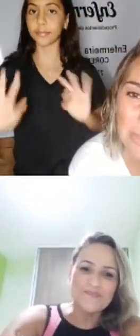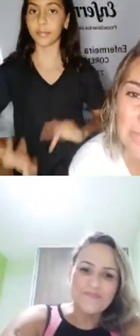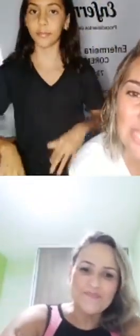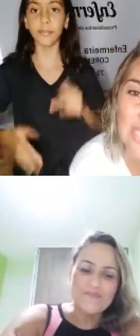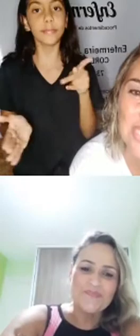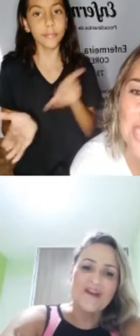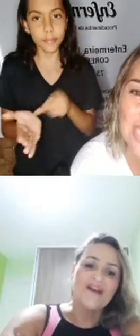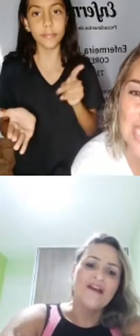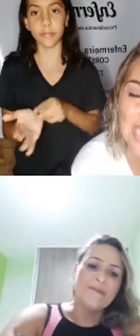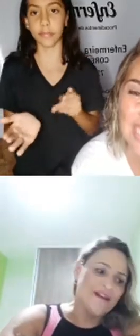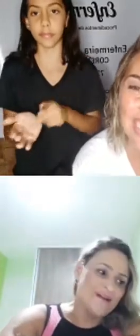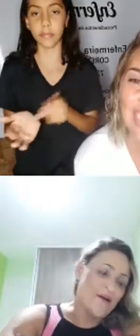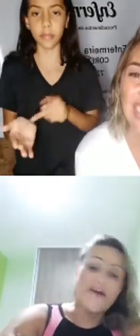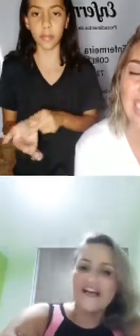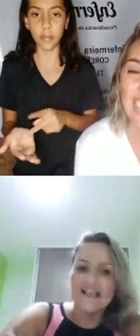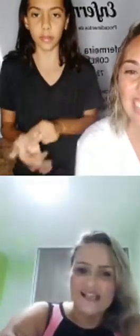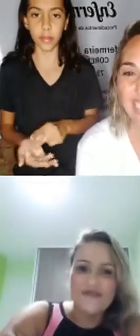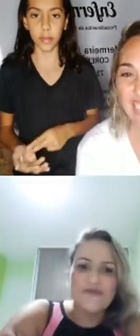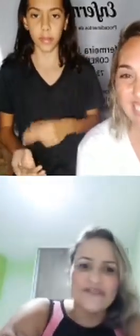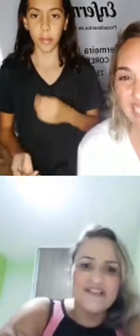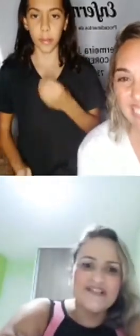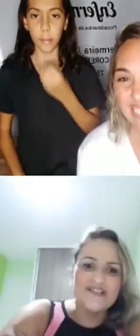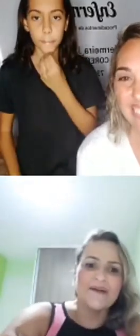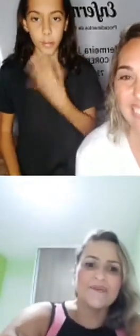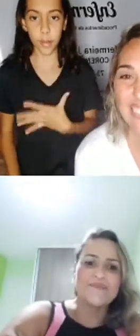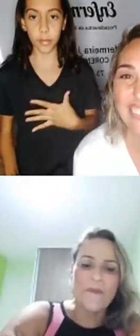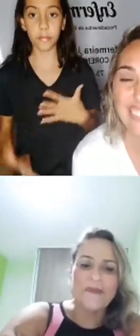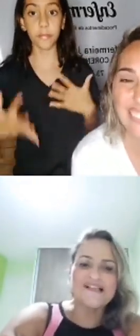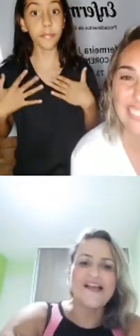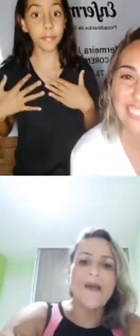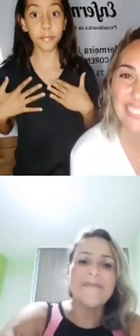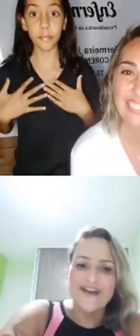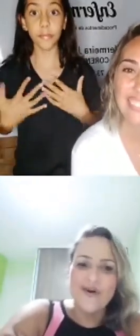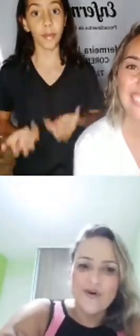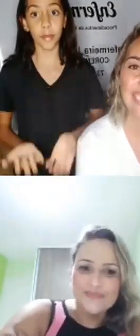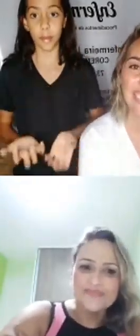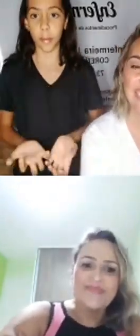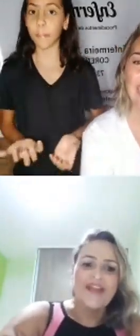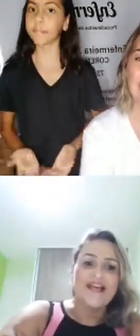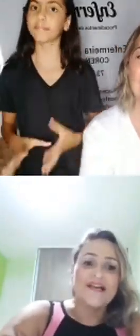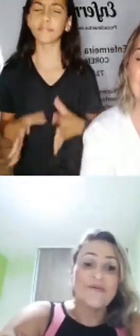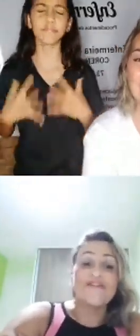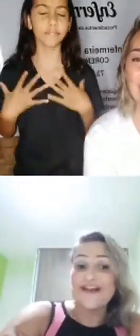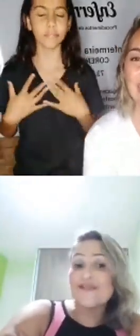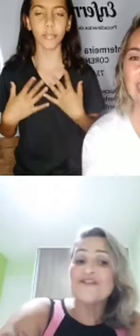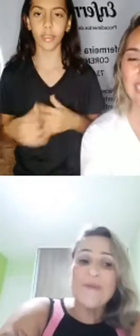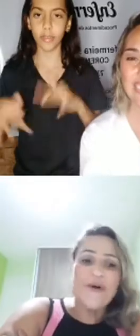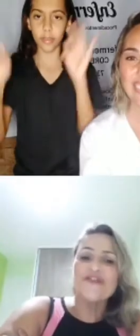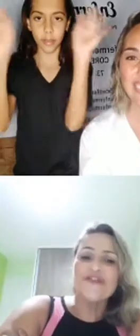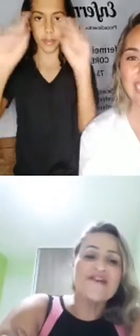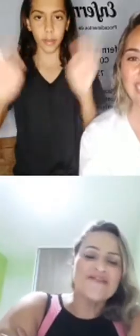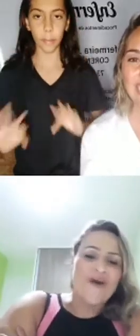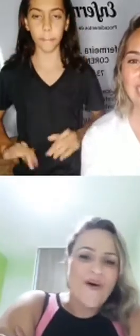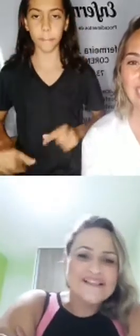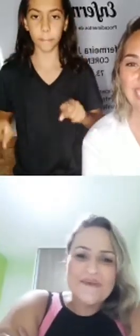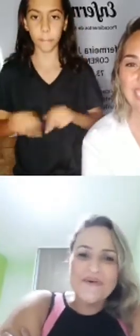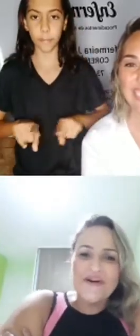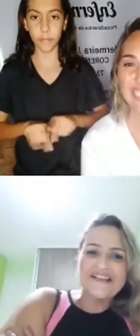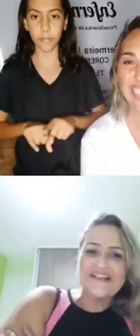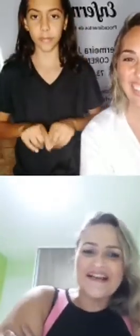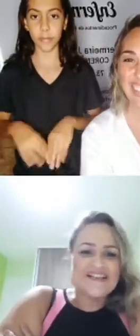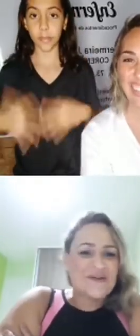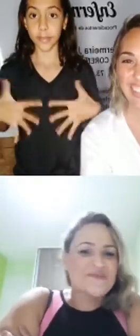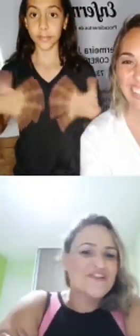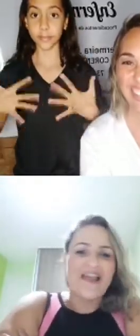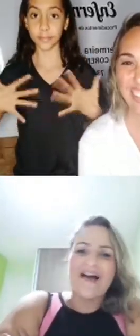mesmo. Bem, eu que agradeço o convite, né? O prazer é meu. Confesso que estou um pouquinho nervosa, porque